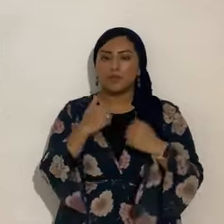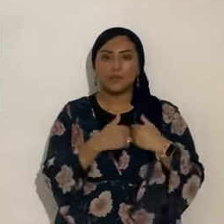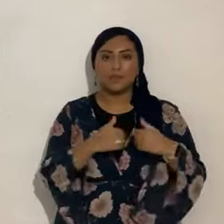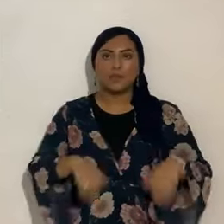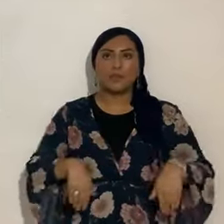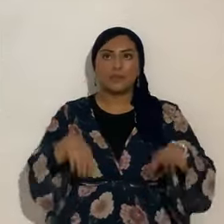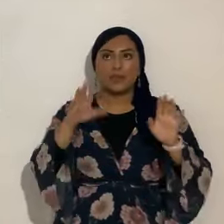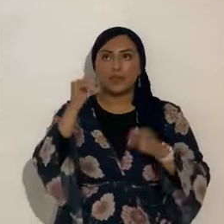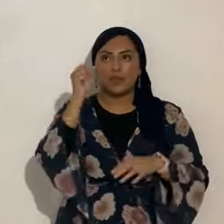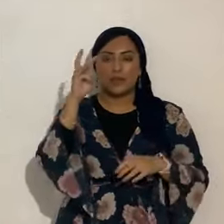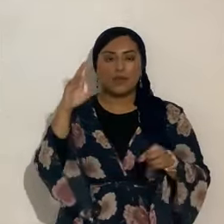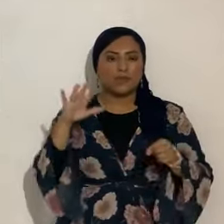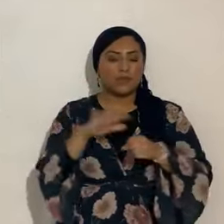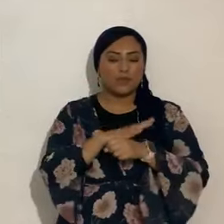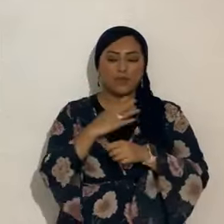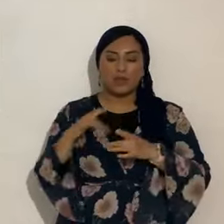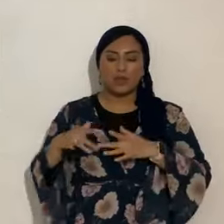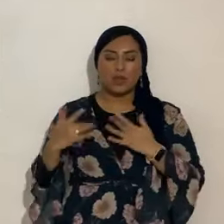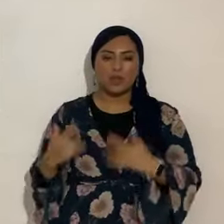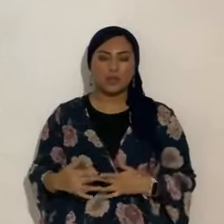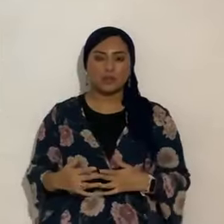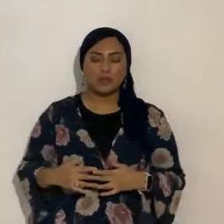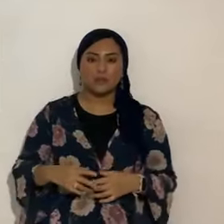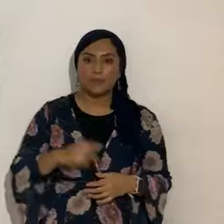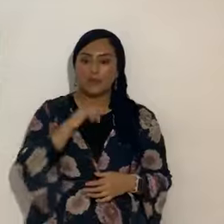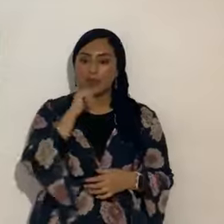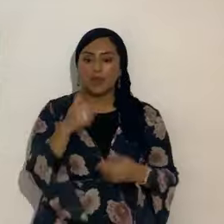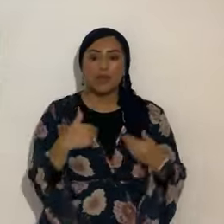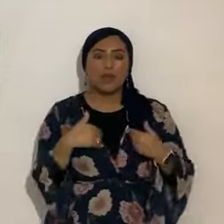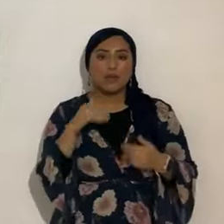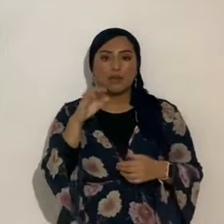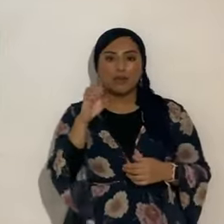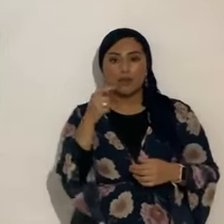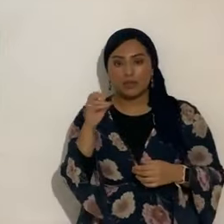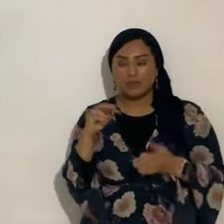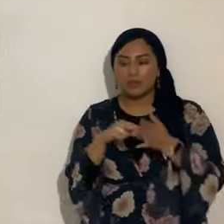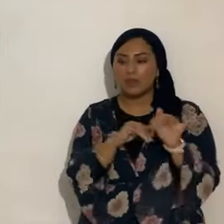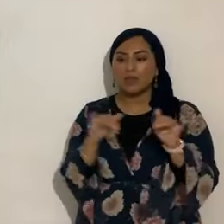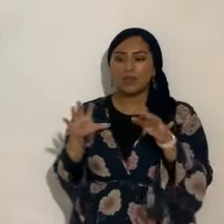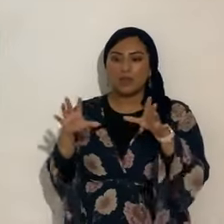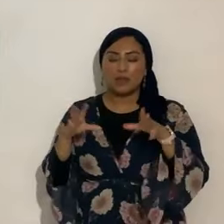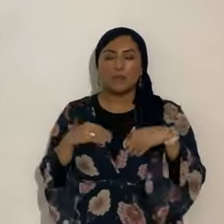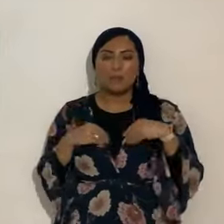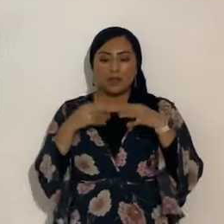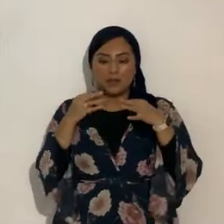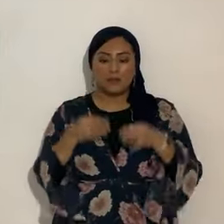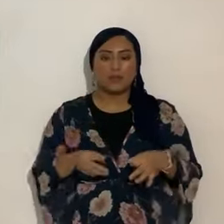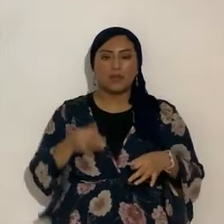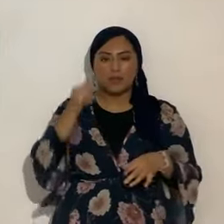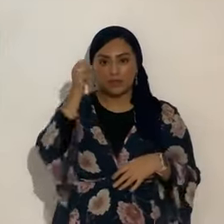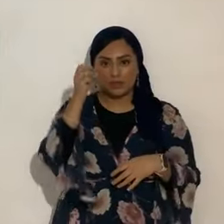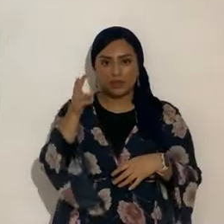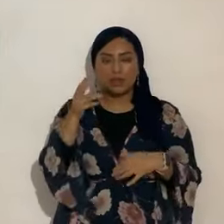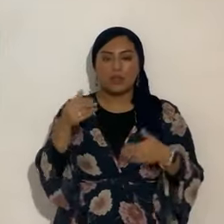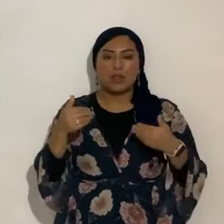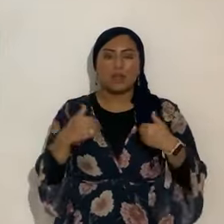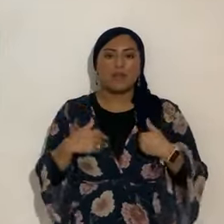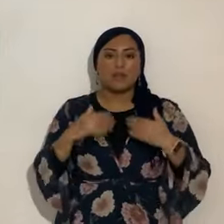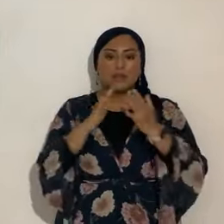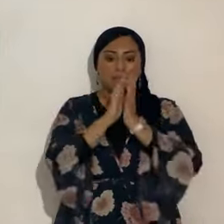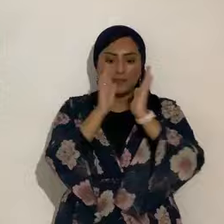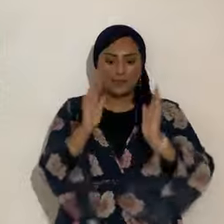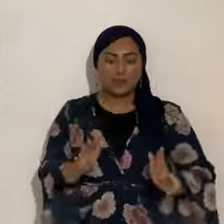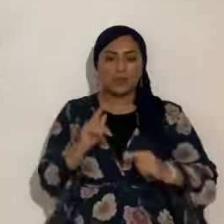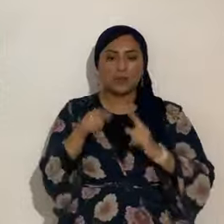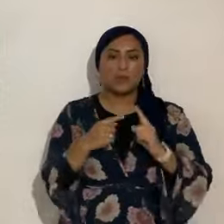de corazón. El no tener ego es aceptar la voluntad de Yahshua, y entonces tenemos paz.